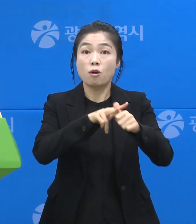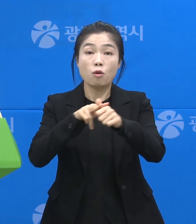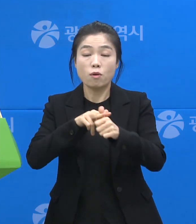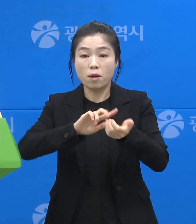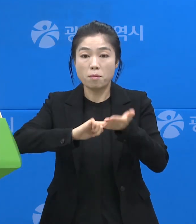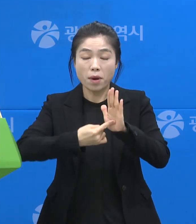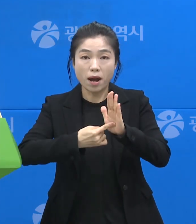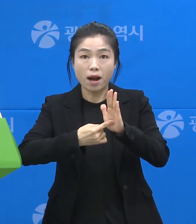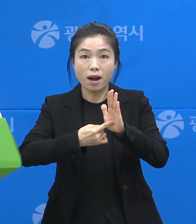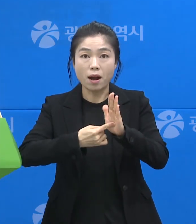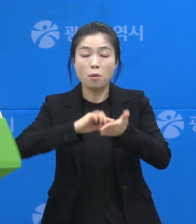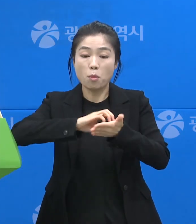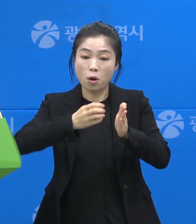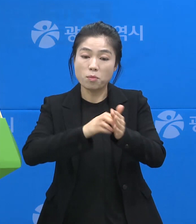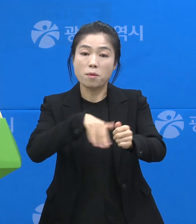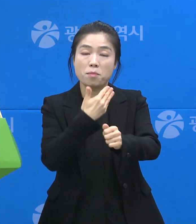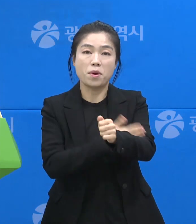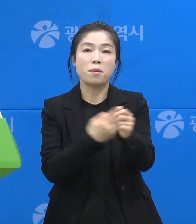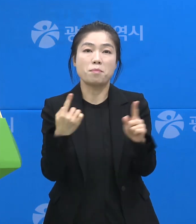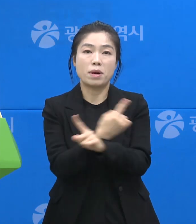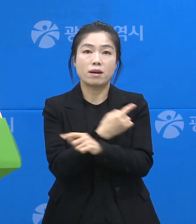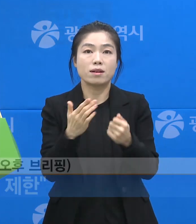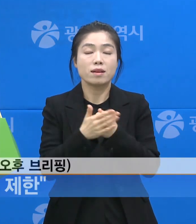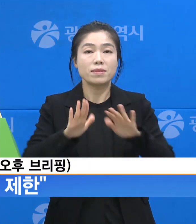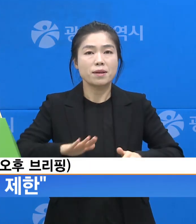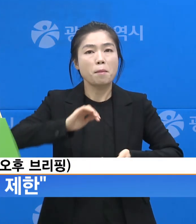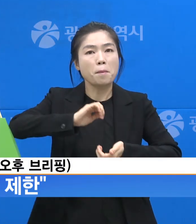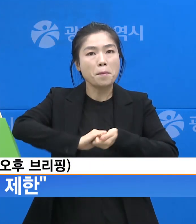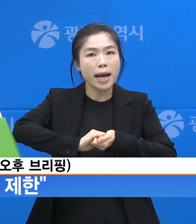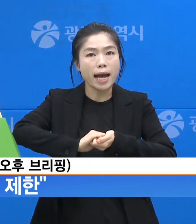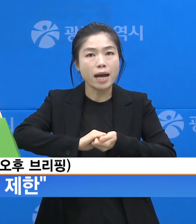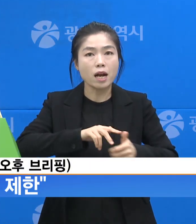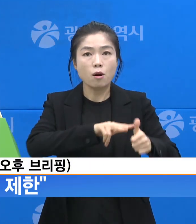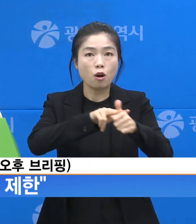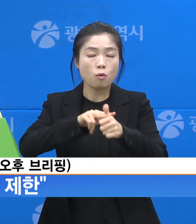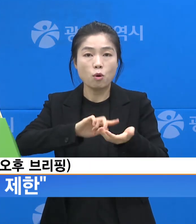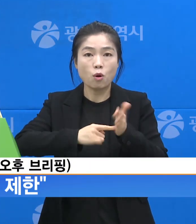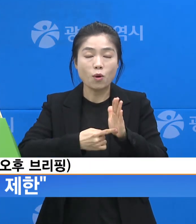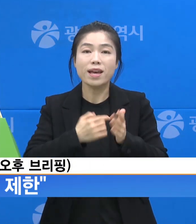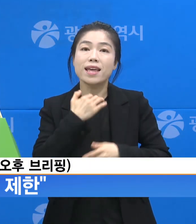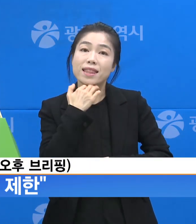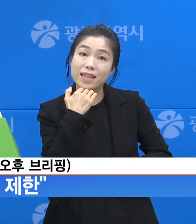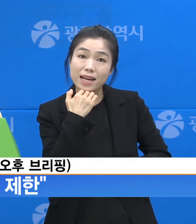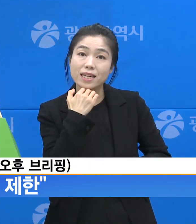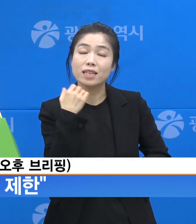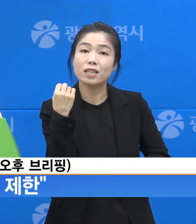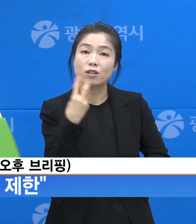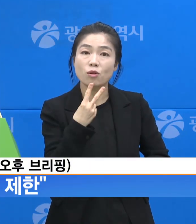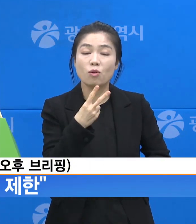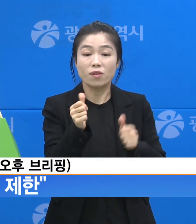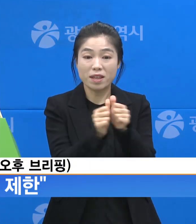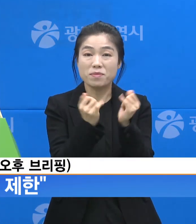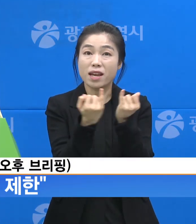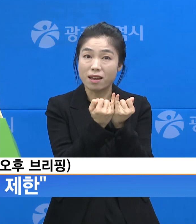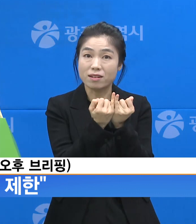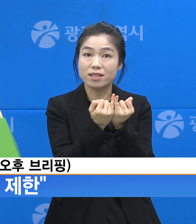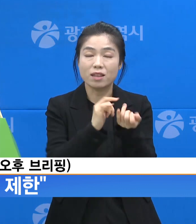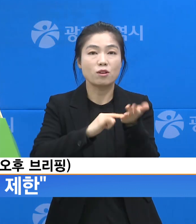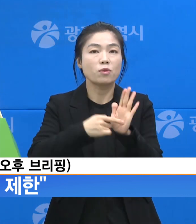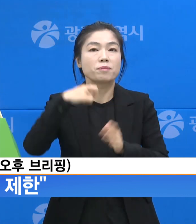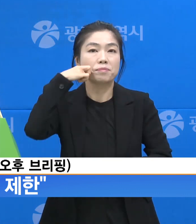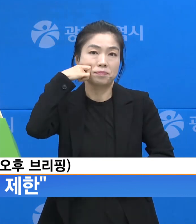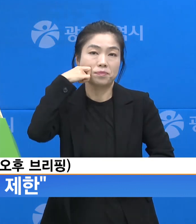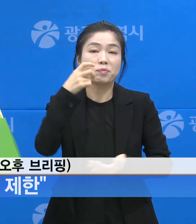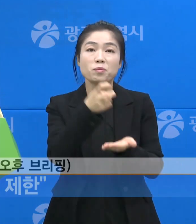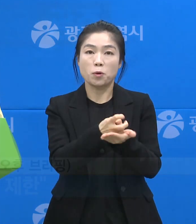범위와 권한이 변경돼서 지금 제한되는 정보 공개 범위는 나이대, 그다음에 성별 이걸 공개할 수